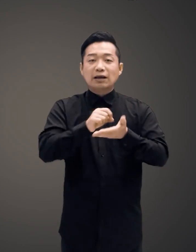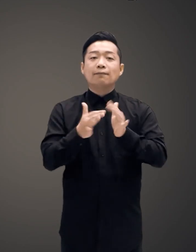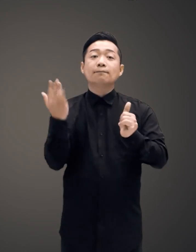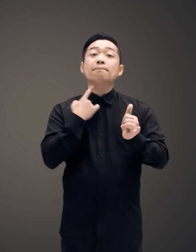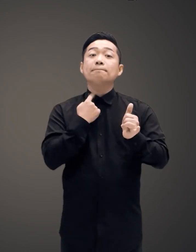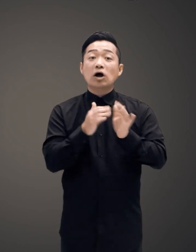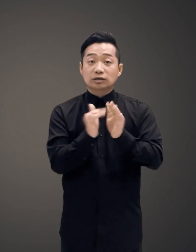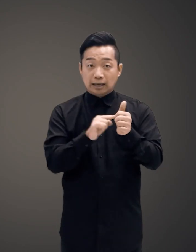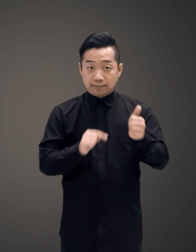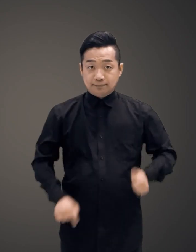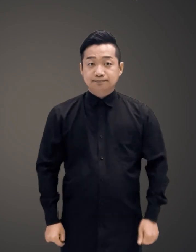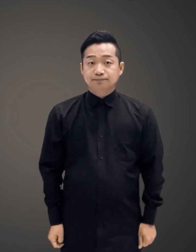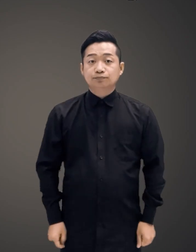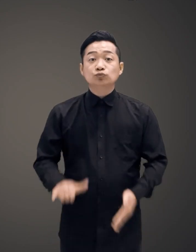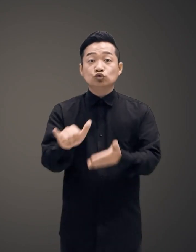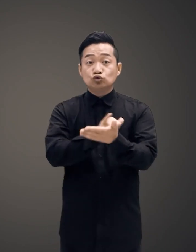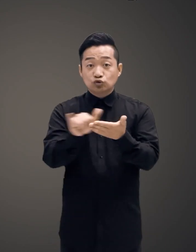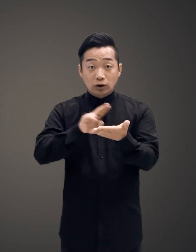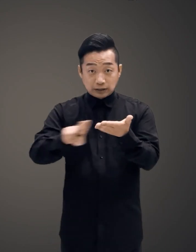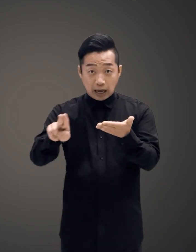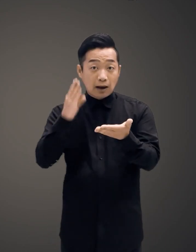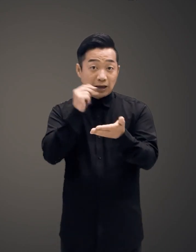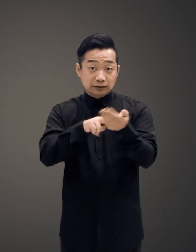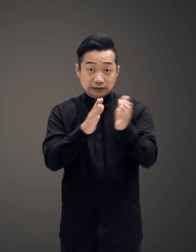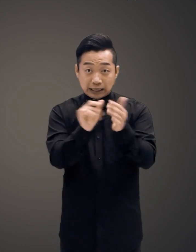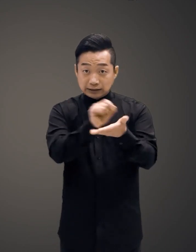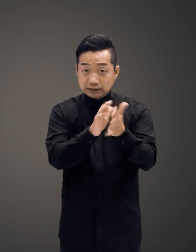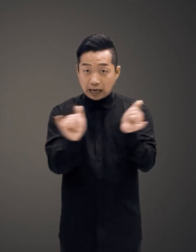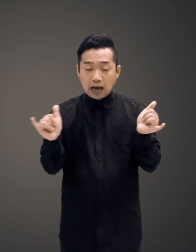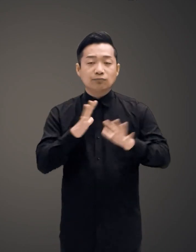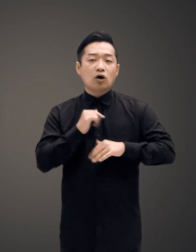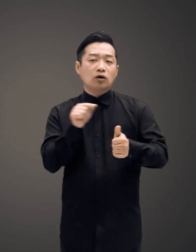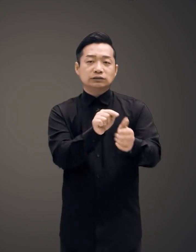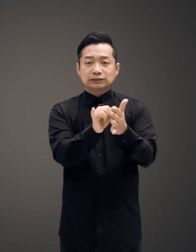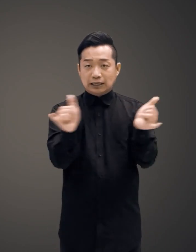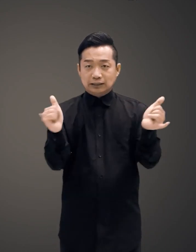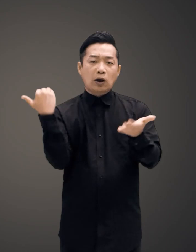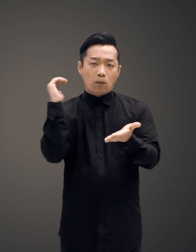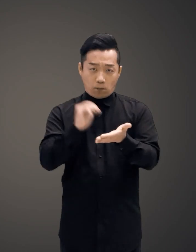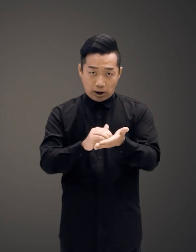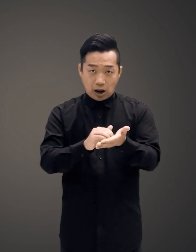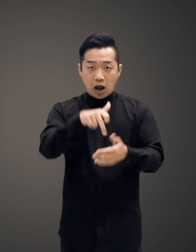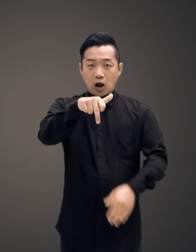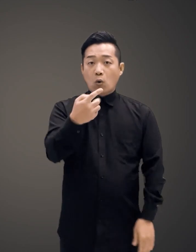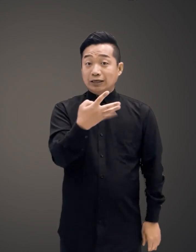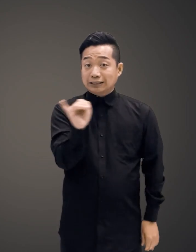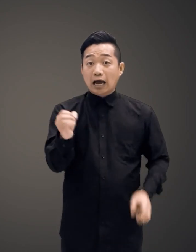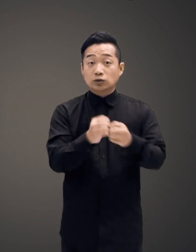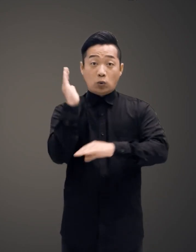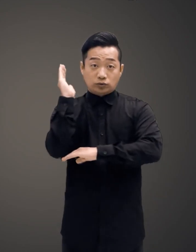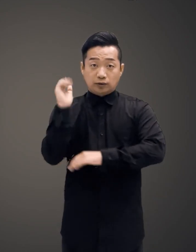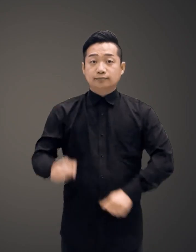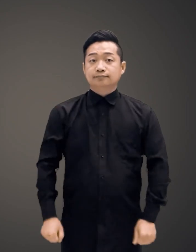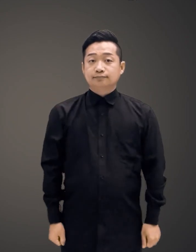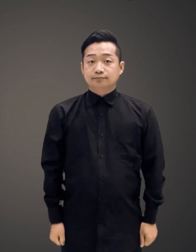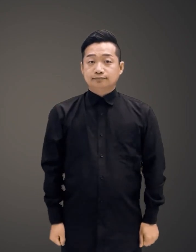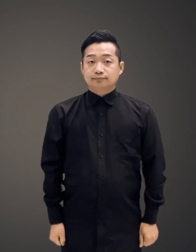뉴욕타임스 베스트셀러 작가, 스릴러 마스터의 귀환. 마이클 코리타 장편